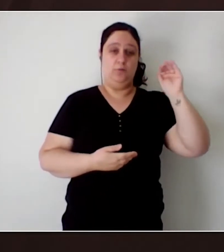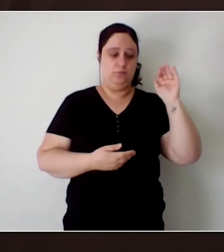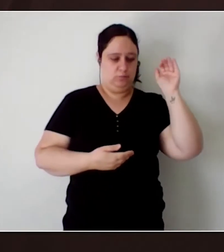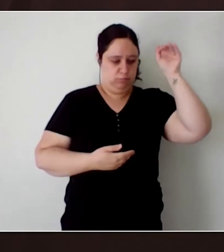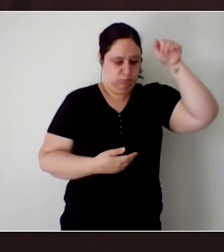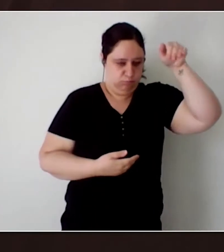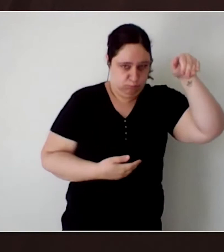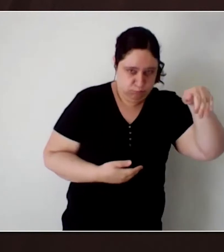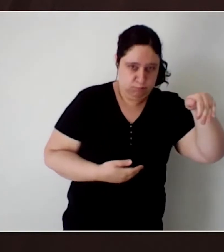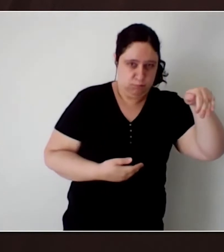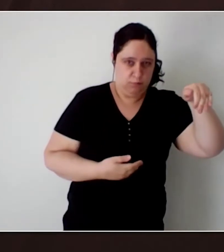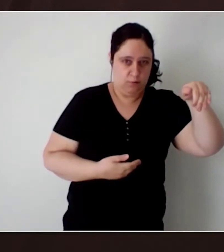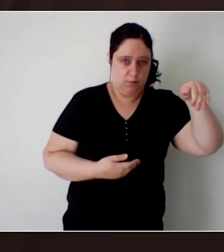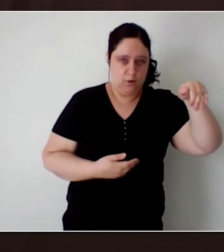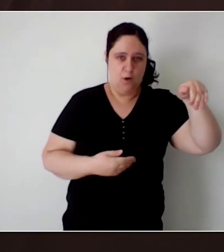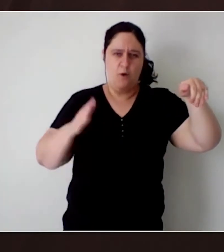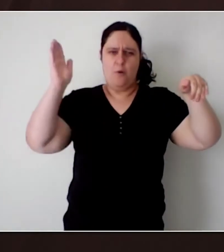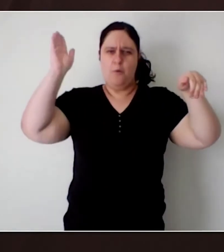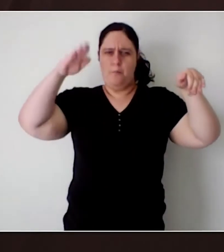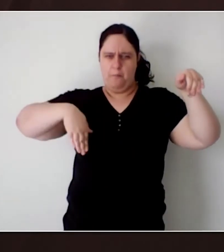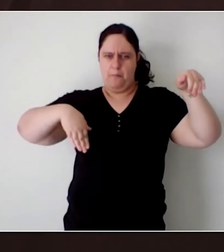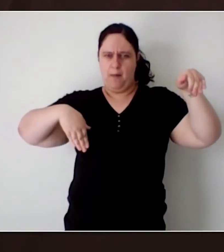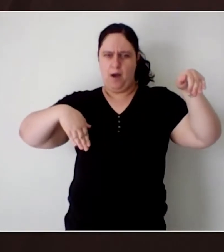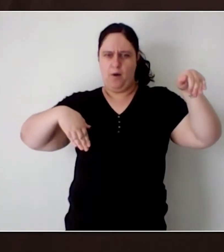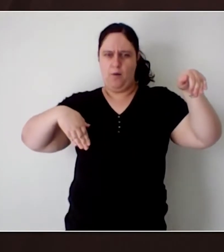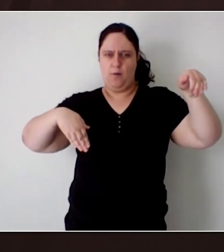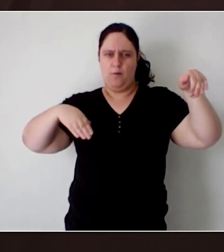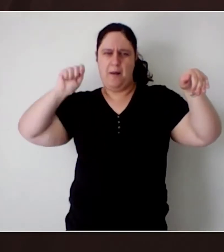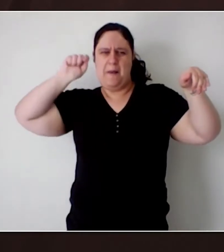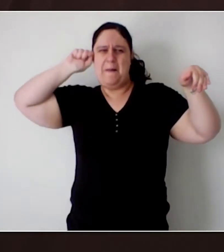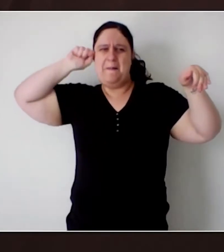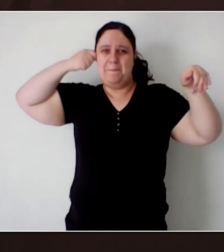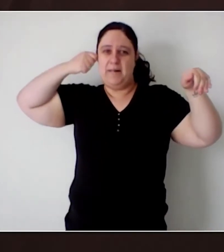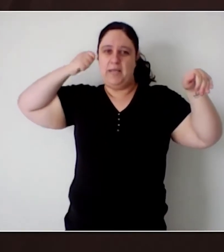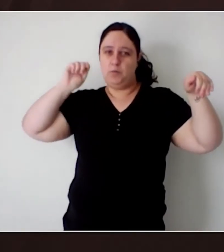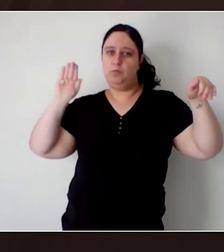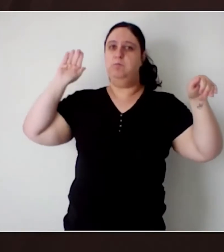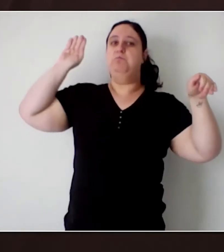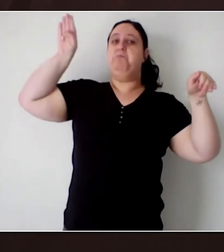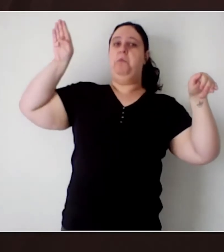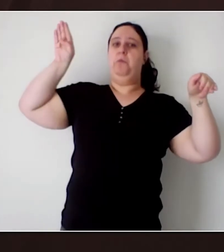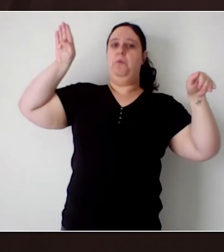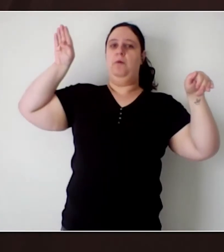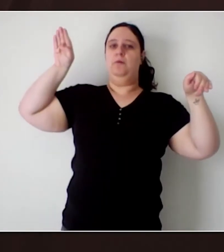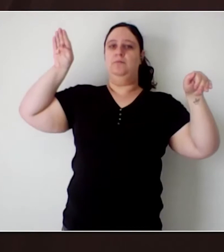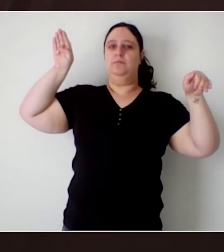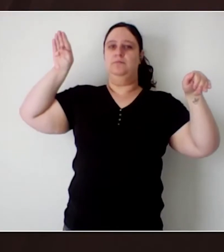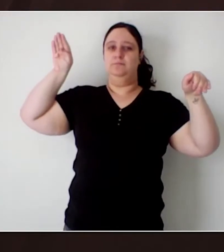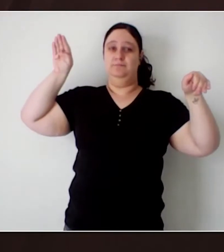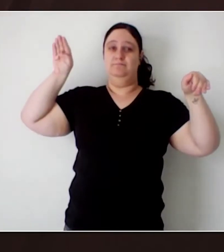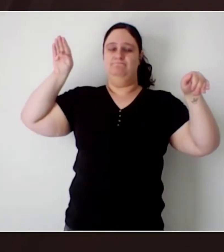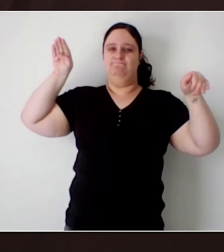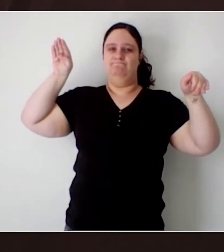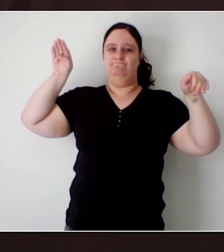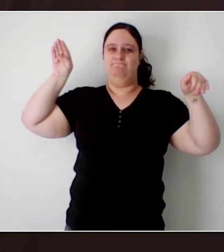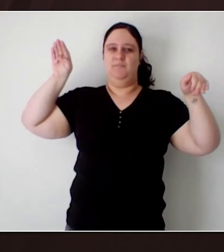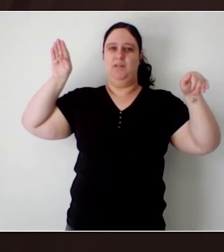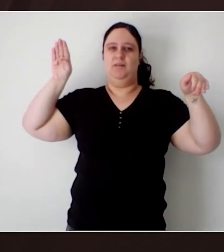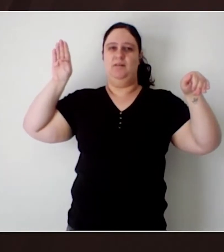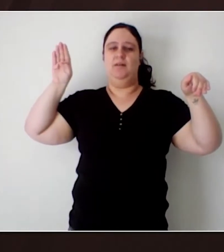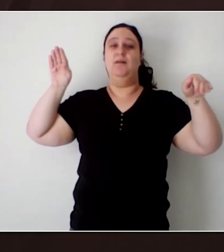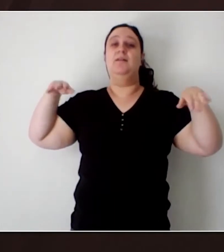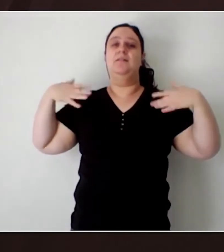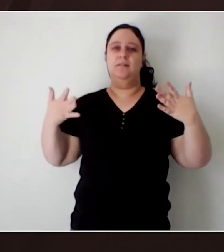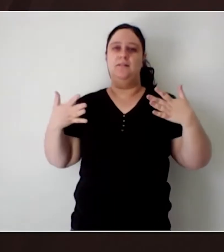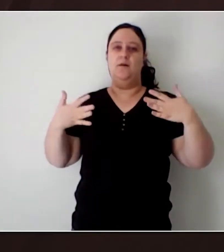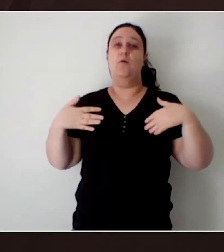negra e fica ereto. Então, quanto mais a vida cristã amadurece,